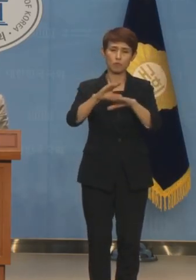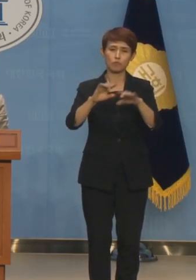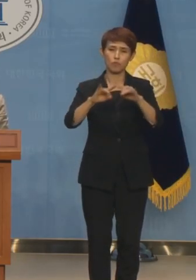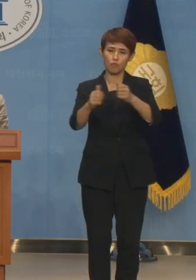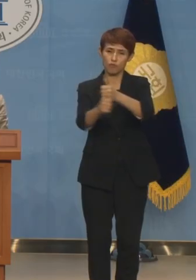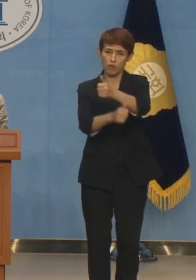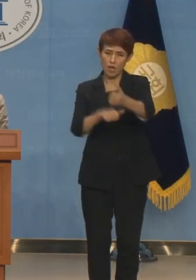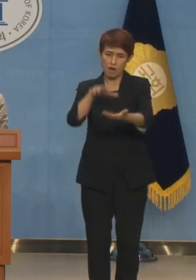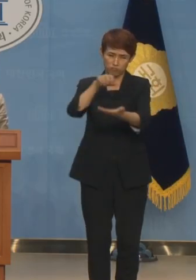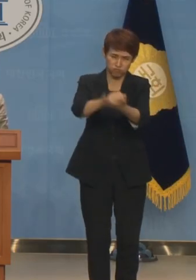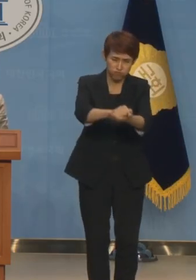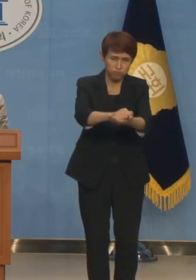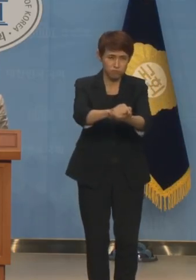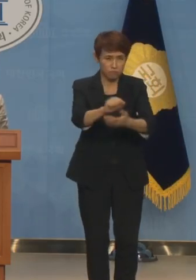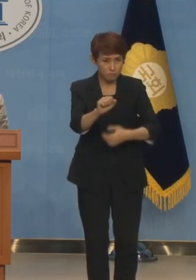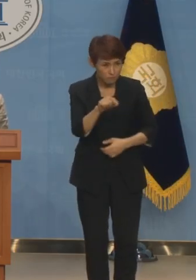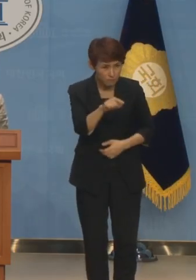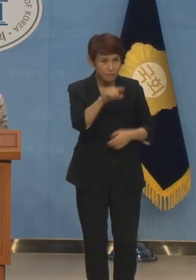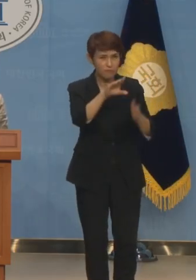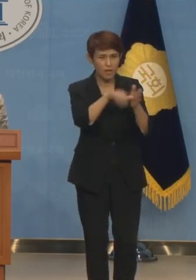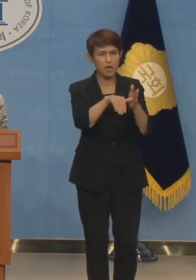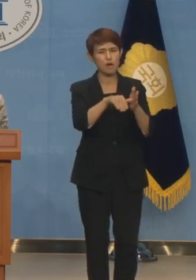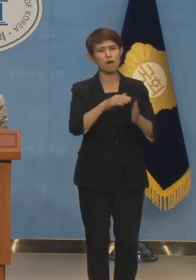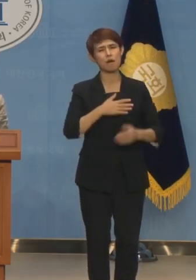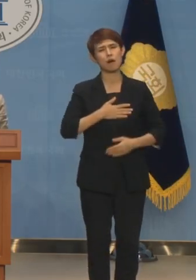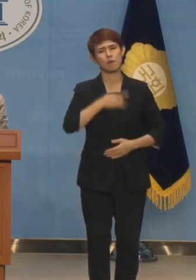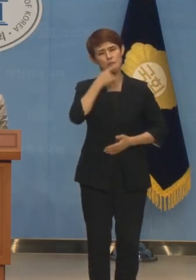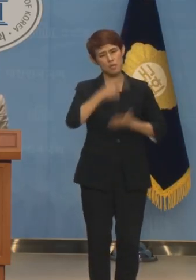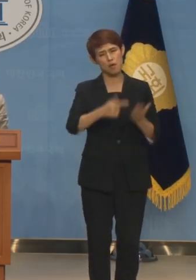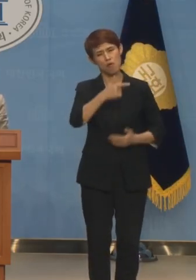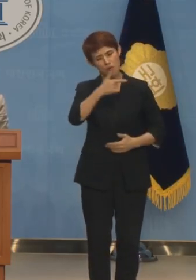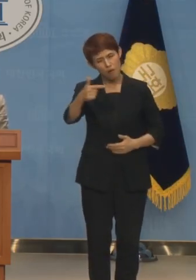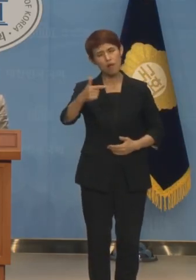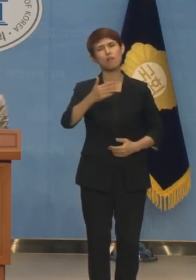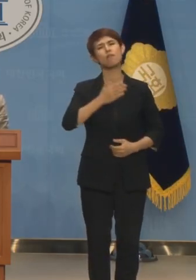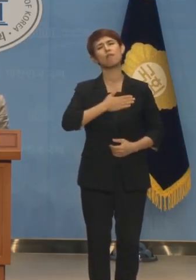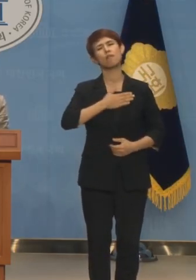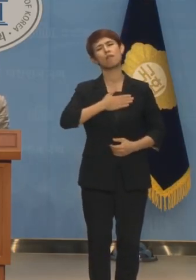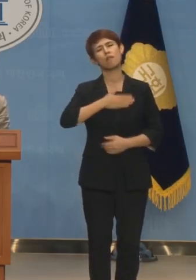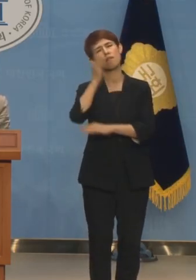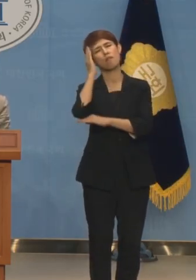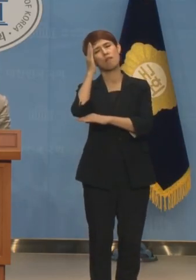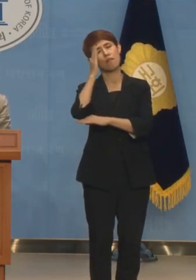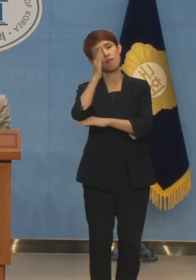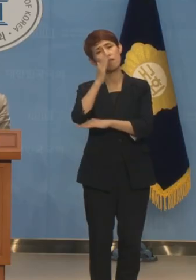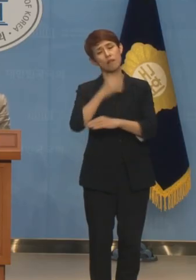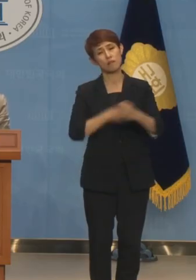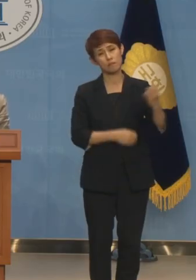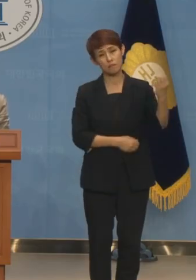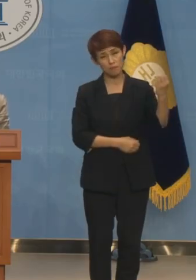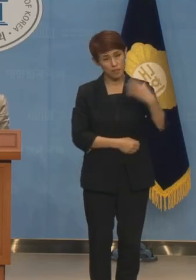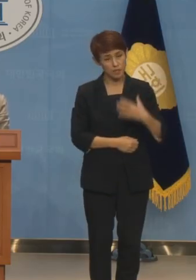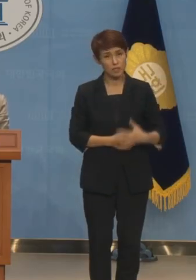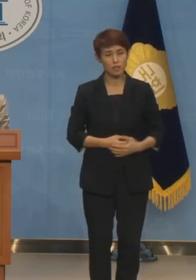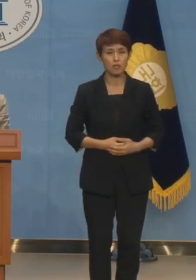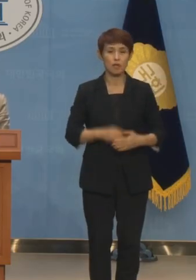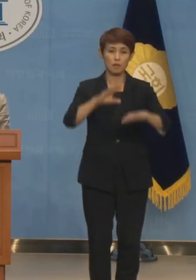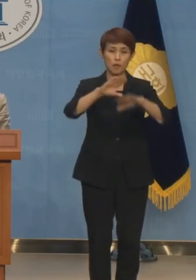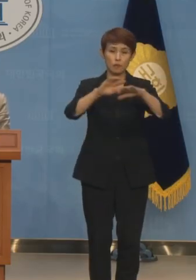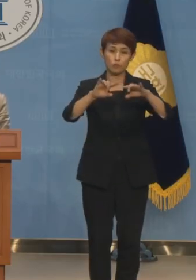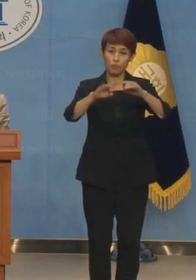장악하는 과정에서 누구보다 큰 피해를 입은 사람이라고 말입니다. 현재